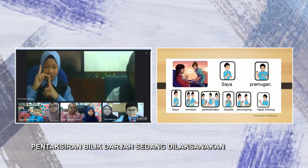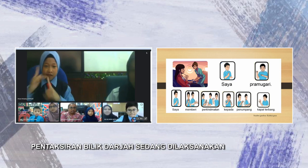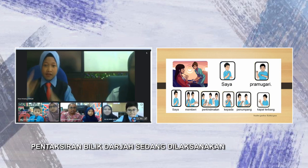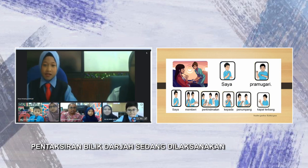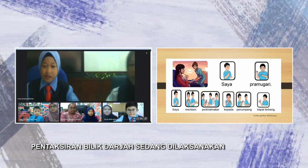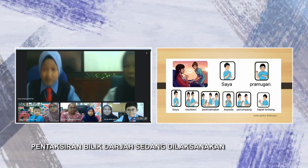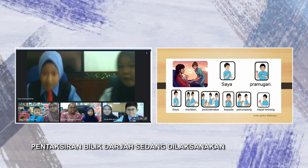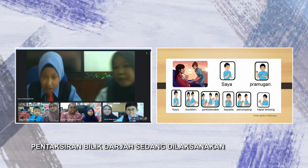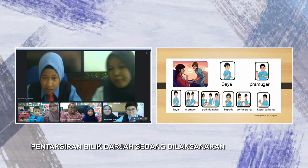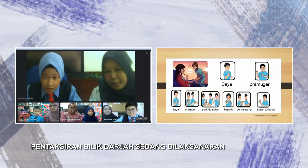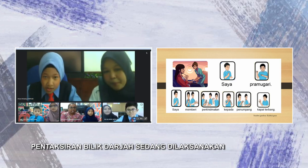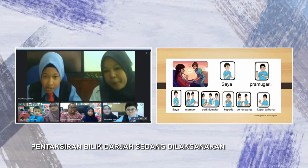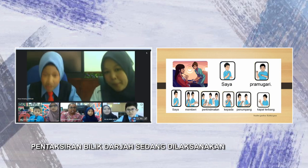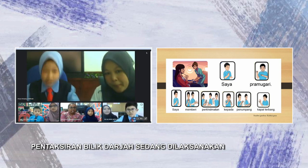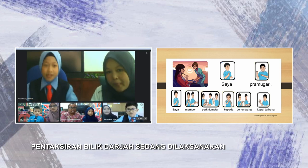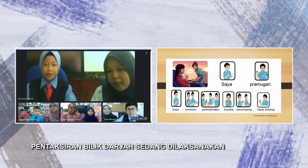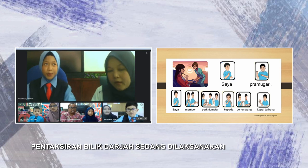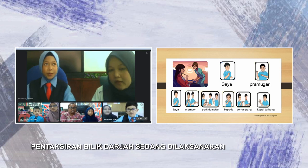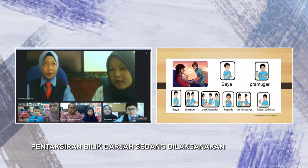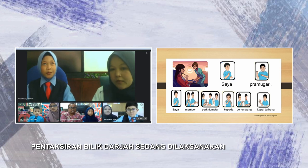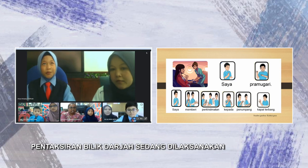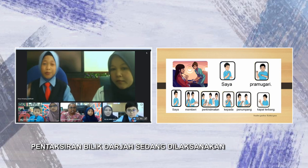Mm-hmm. Kepada, betul.